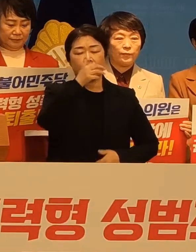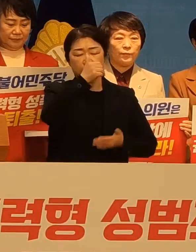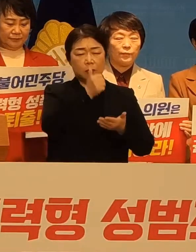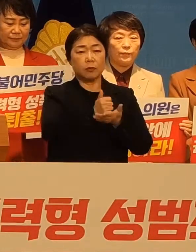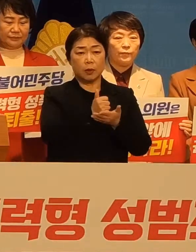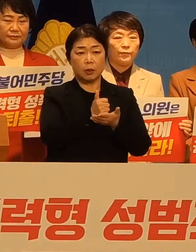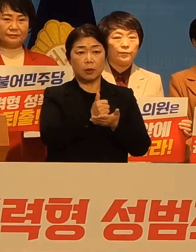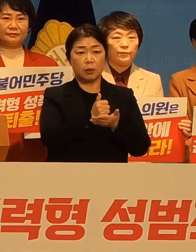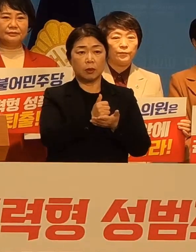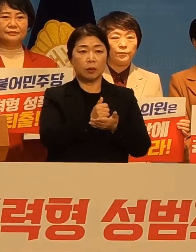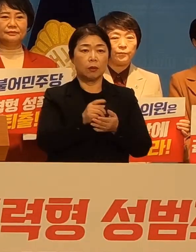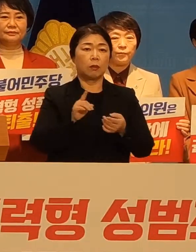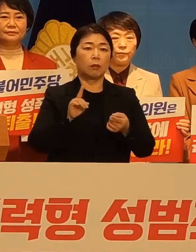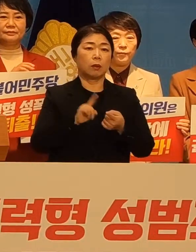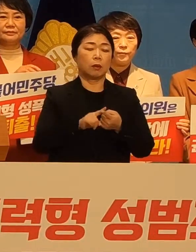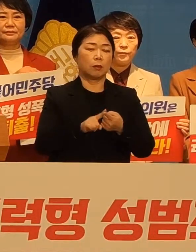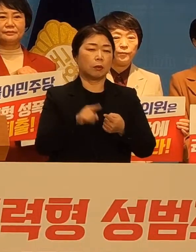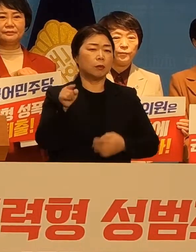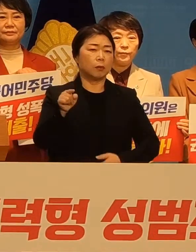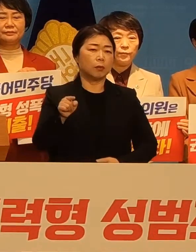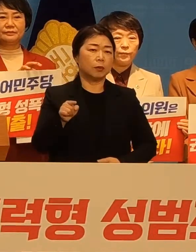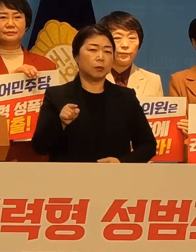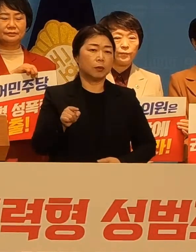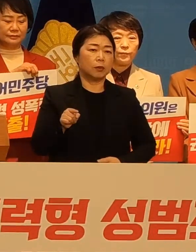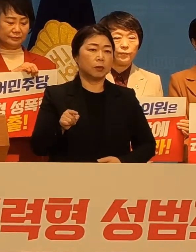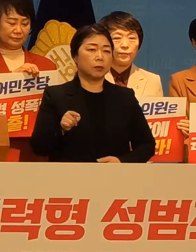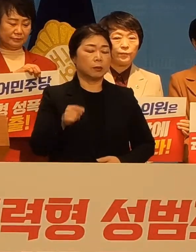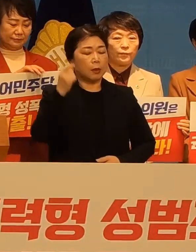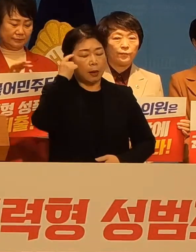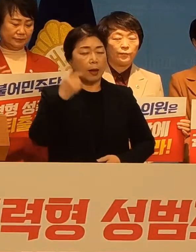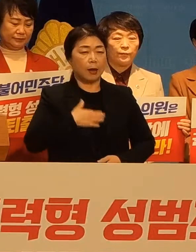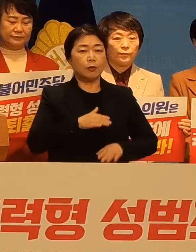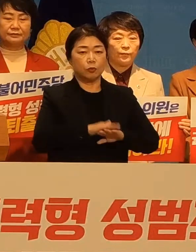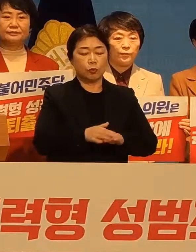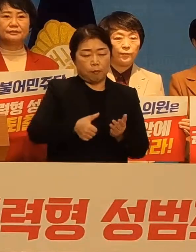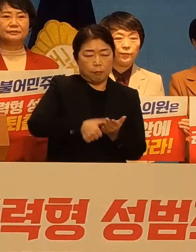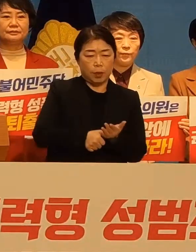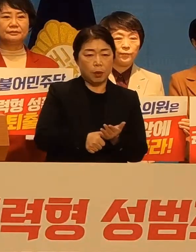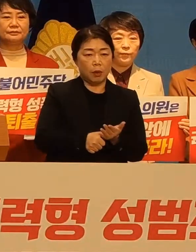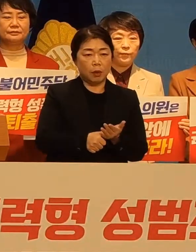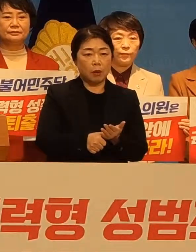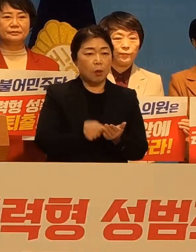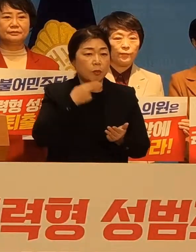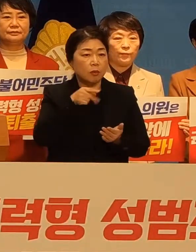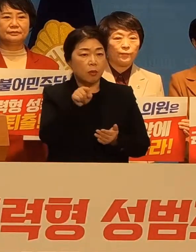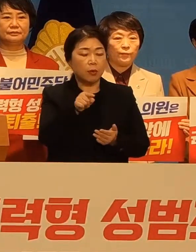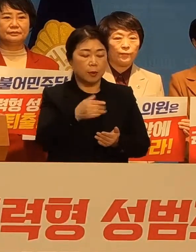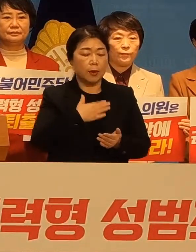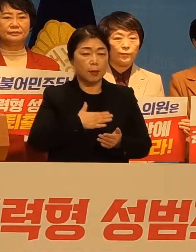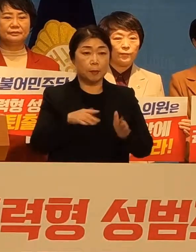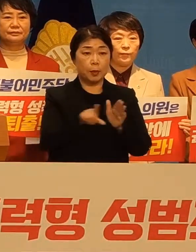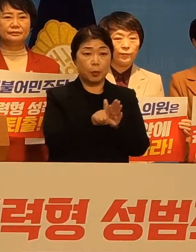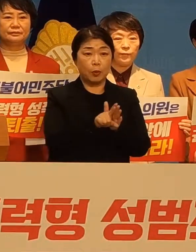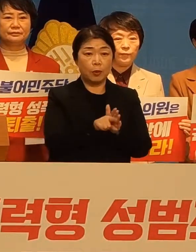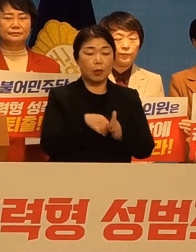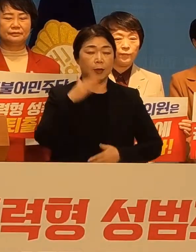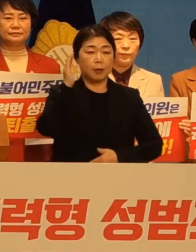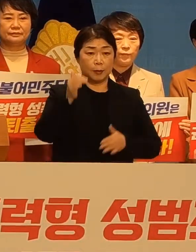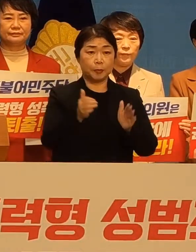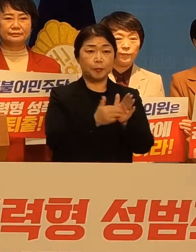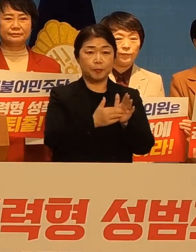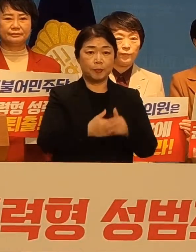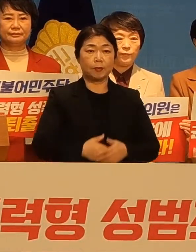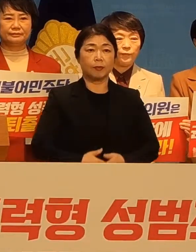성범죄 전력에 대해서 평가하시고 거기에 표를 주지 않으실 거라고 확신하며 제 말을